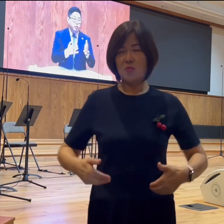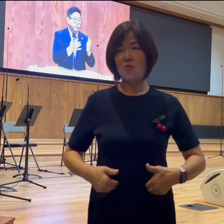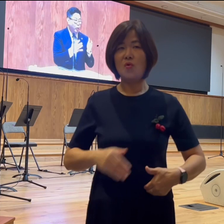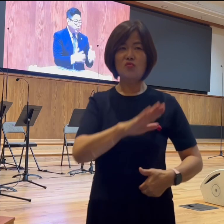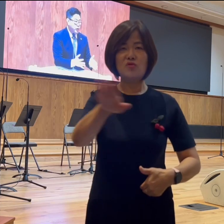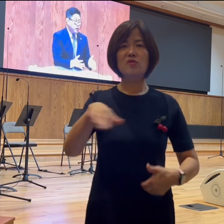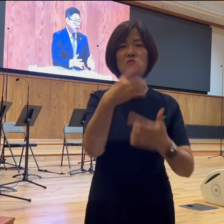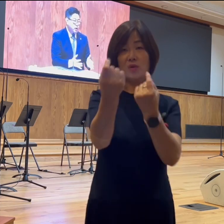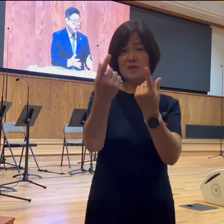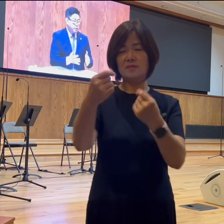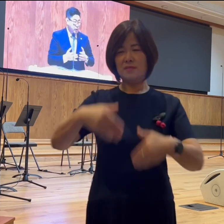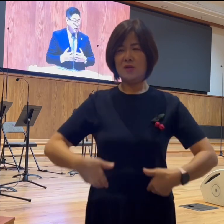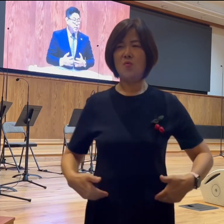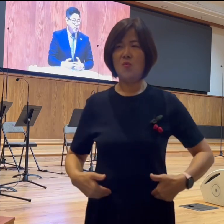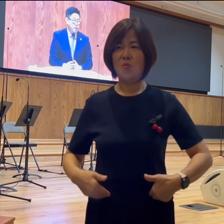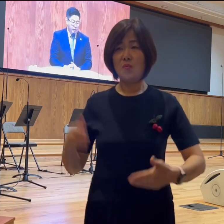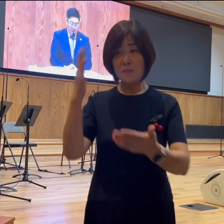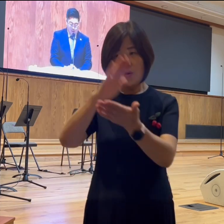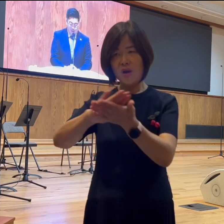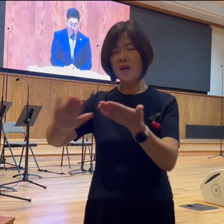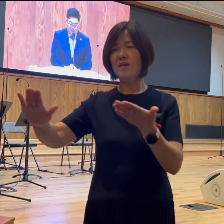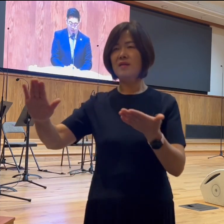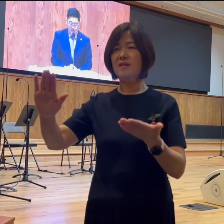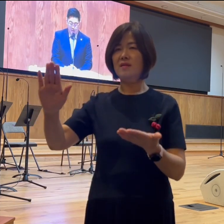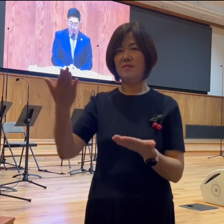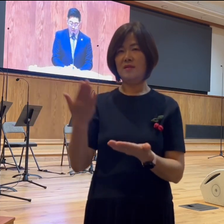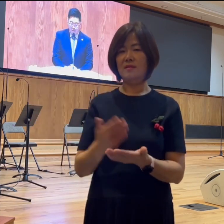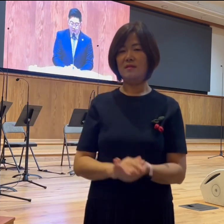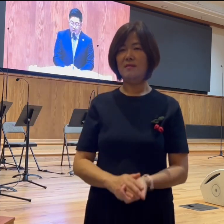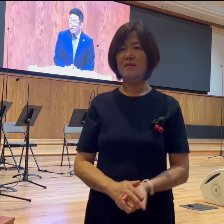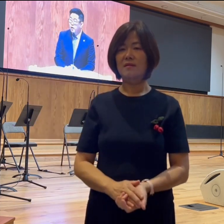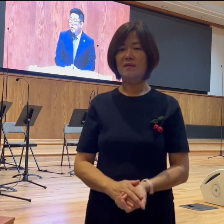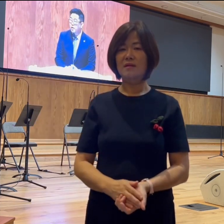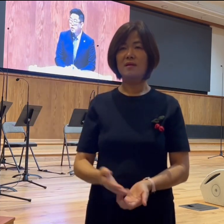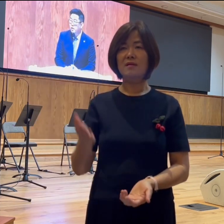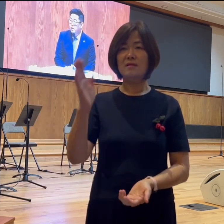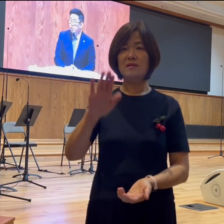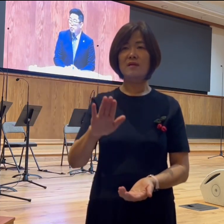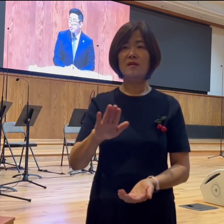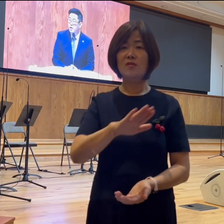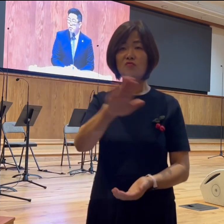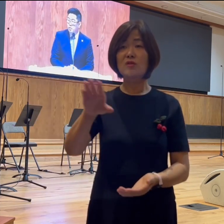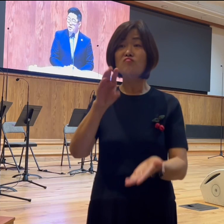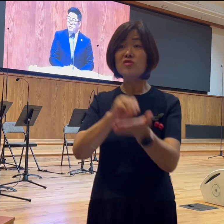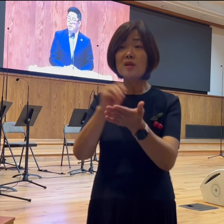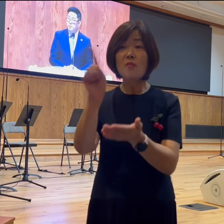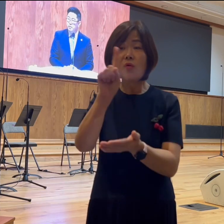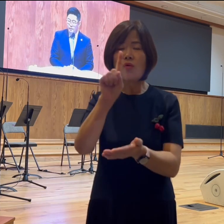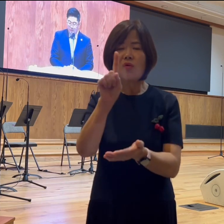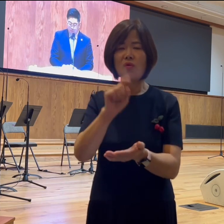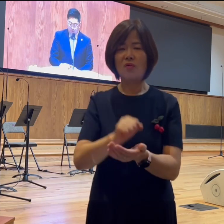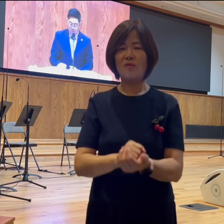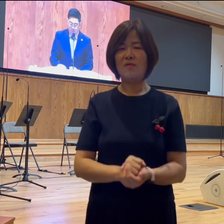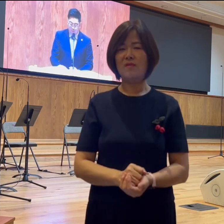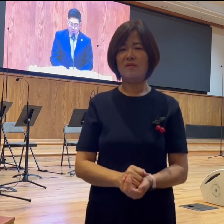우리 모두에게 그 평안이 필요합니다. 근데 우리 문제가 뭔지 아세요, 여러분?